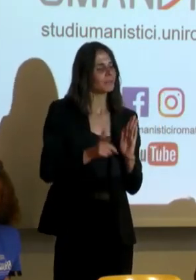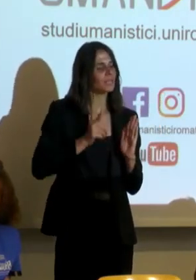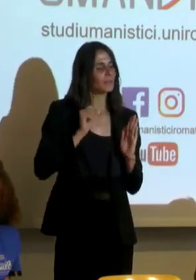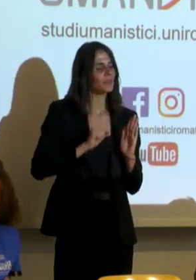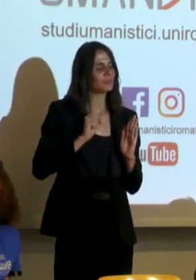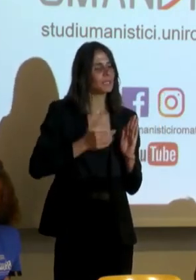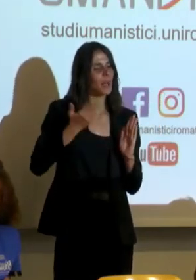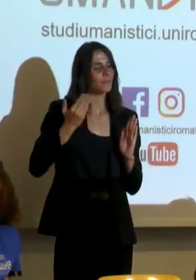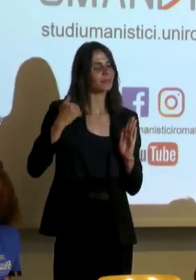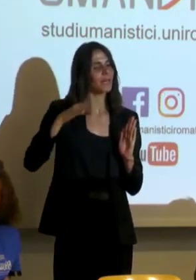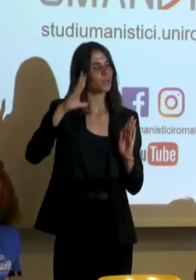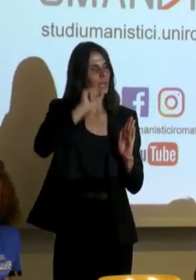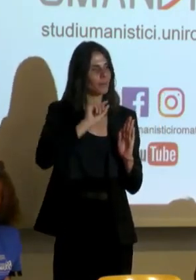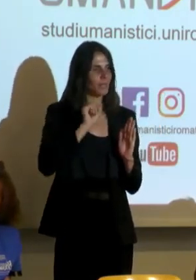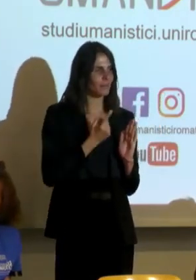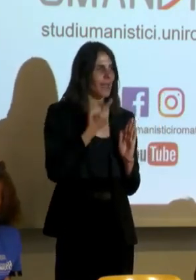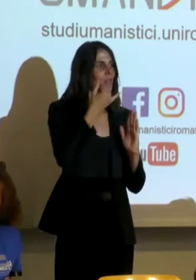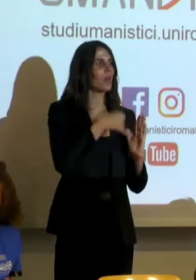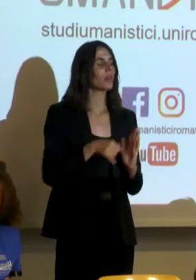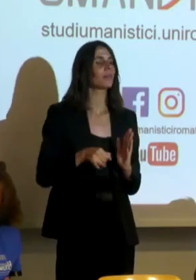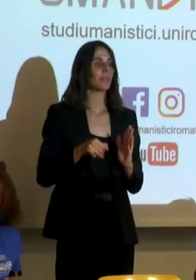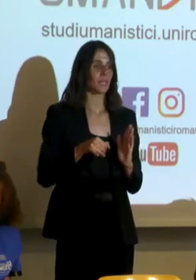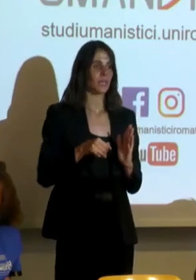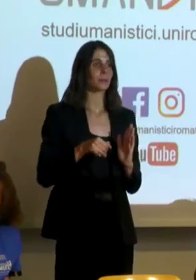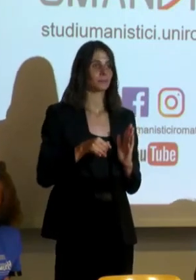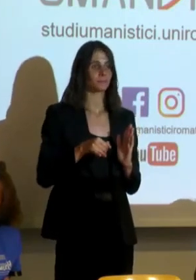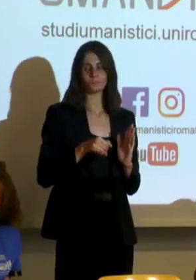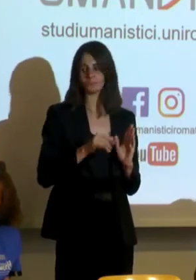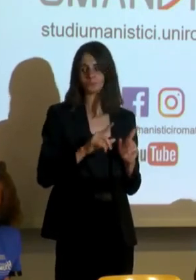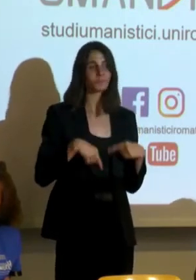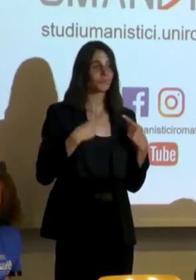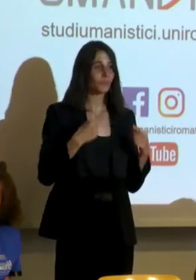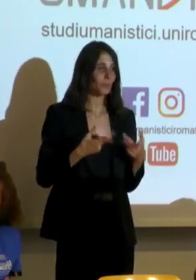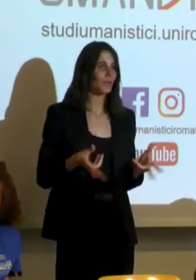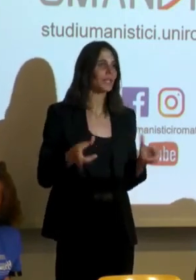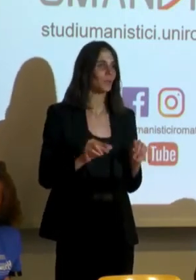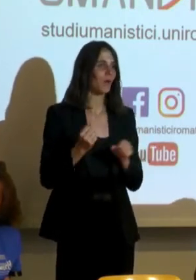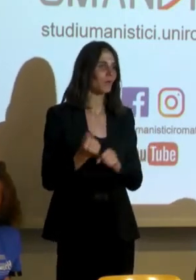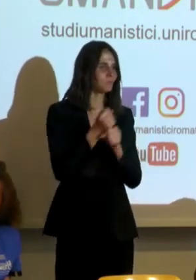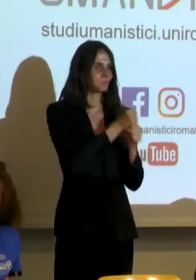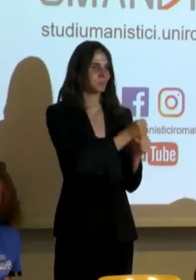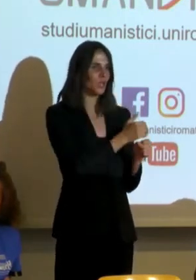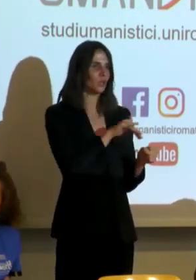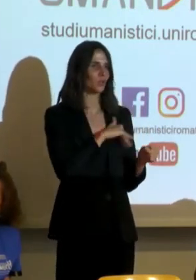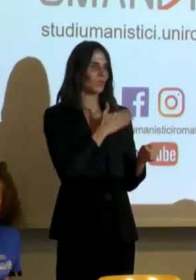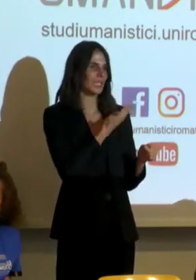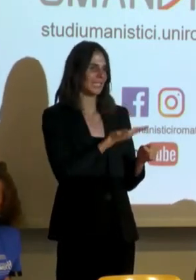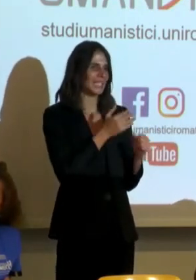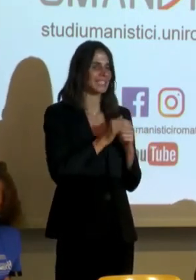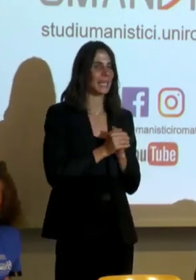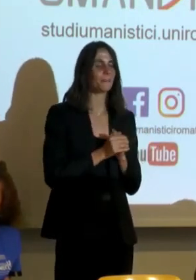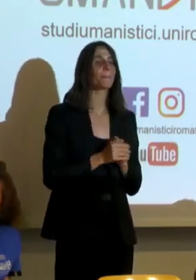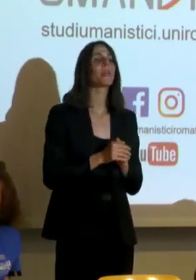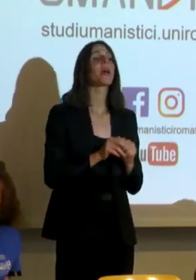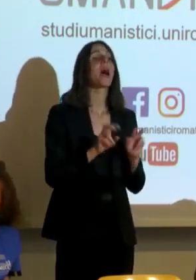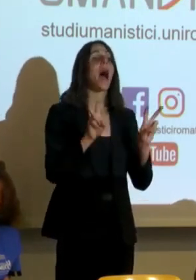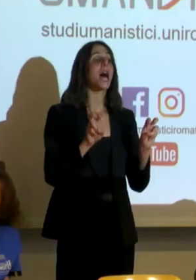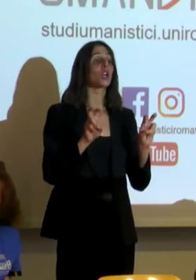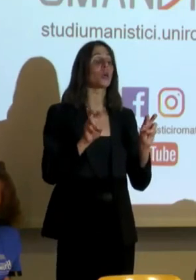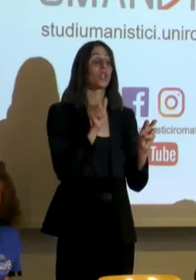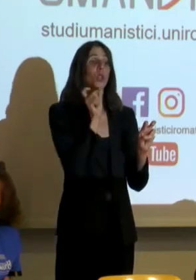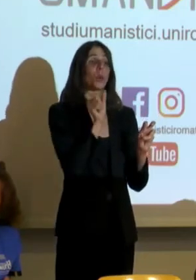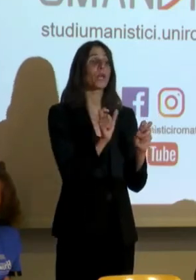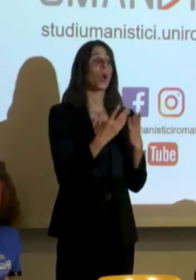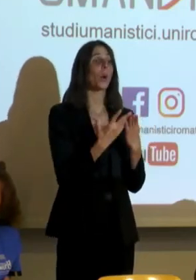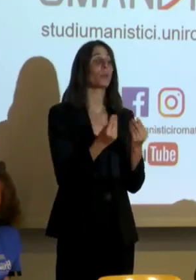il presente. E infine l'ultimo, e poi ricedo la parola alla nostra studentessa, aspetto di pluralità e quindi